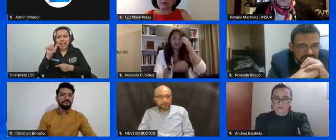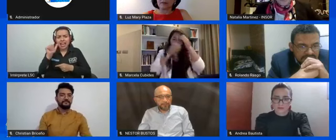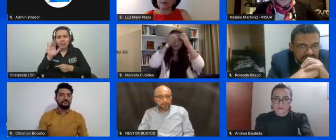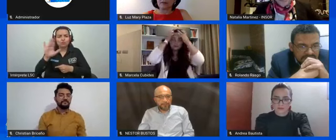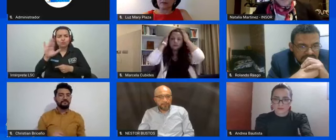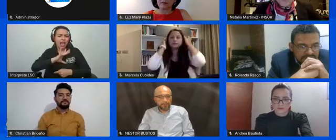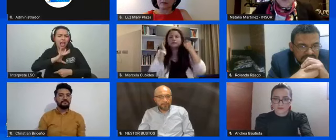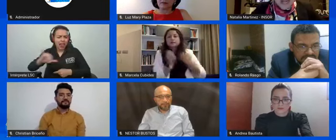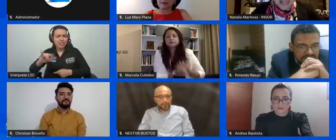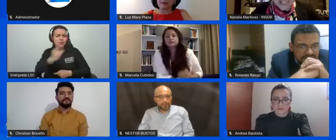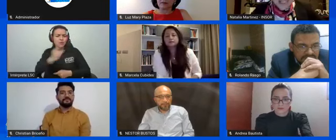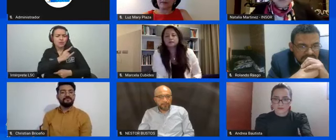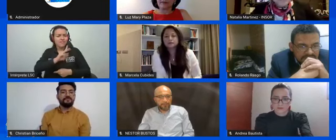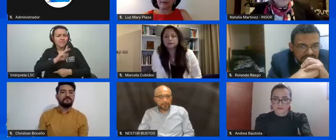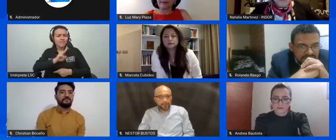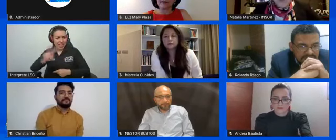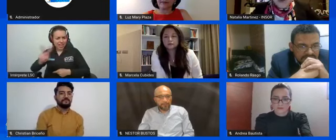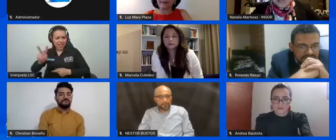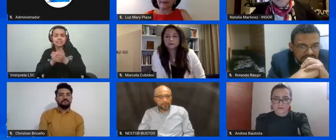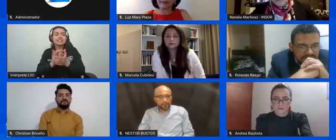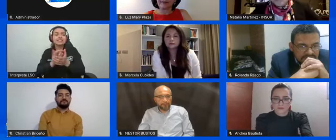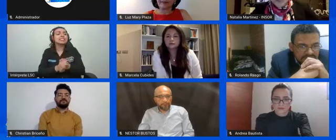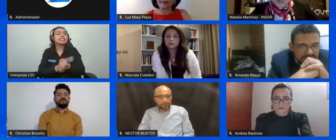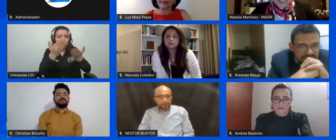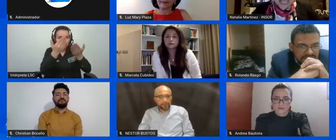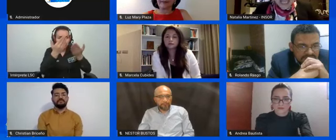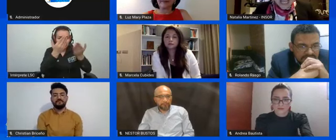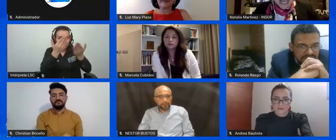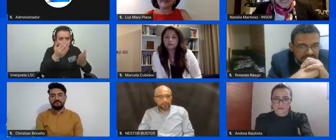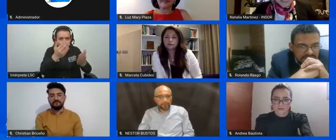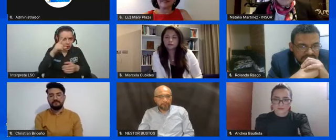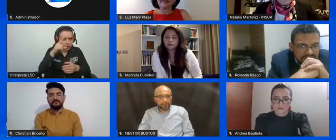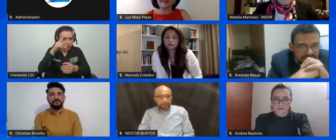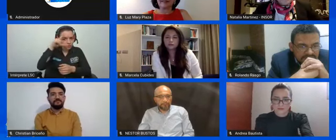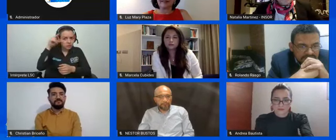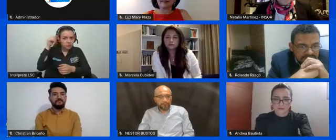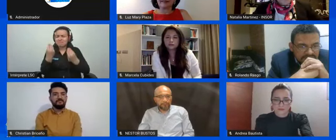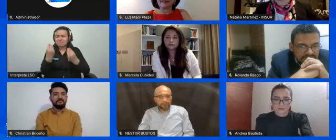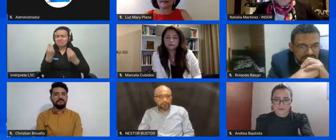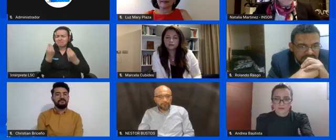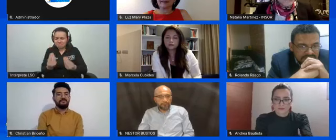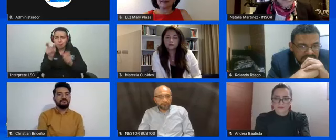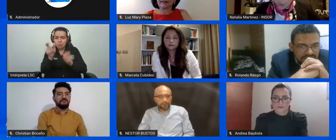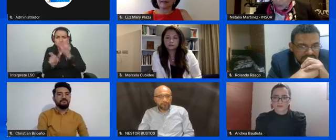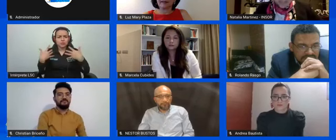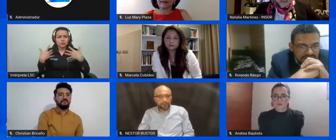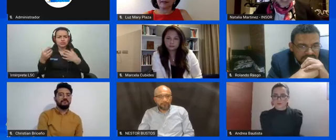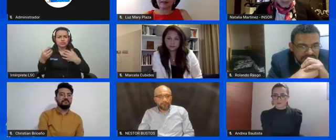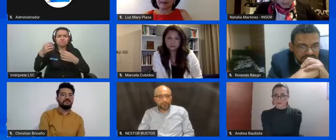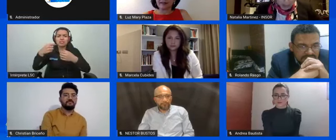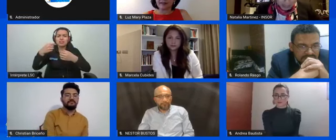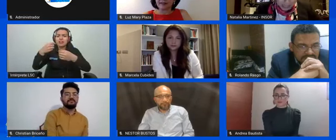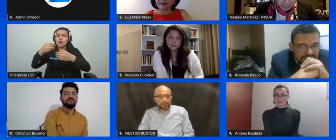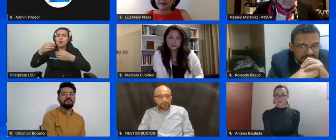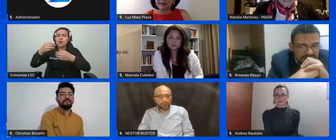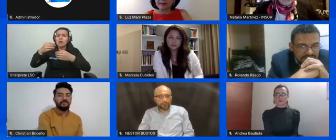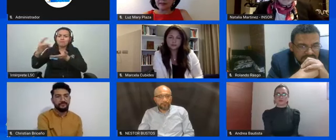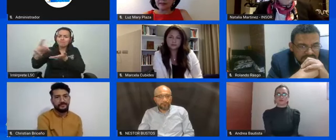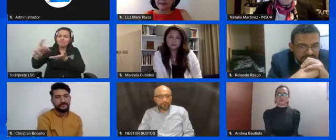saluda a Luzmari, Sebastián Pavón. Hay muchas personas que nos están saludando. Tenemos